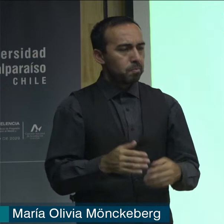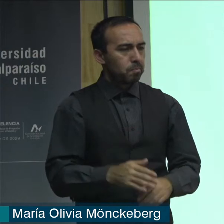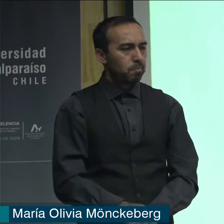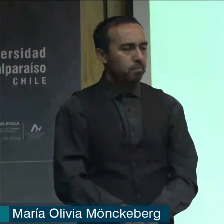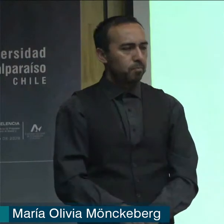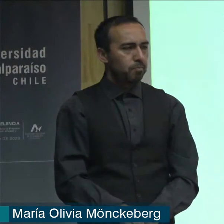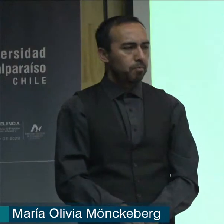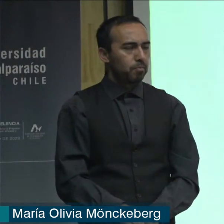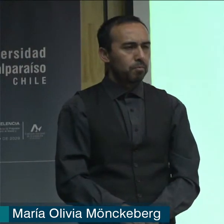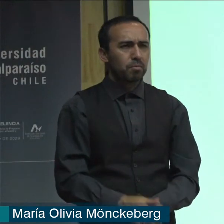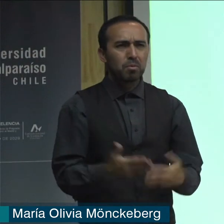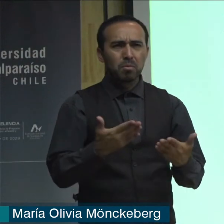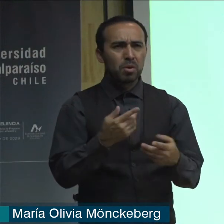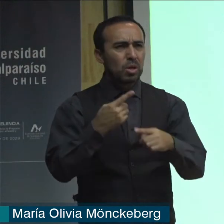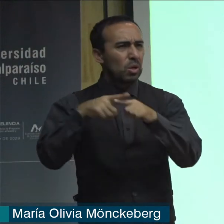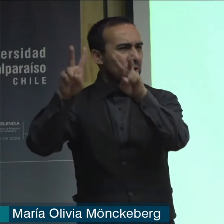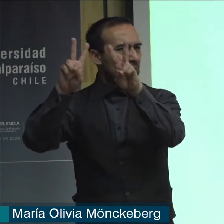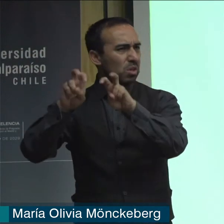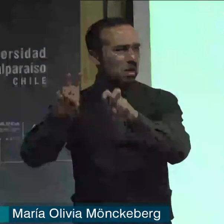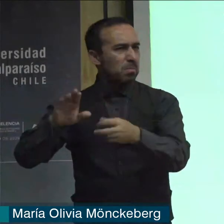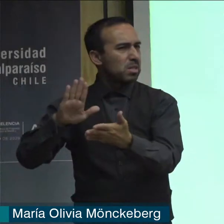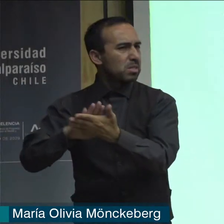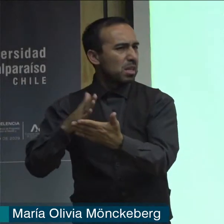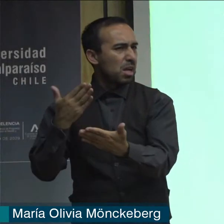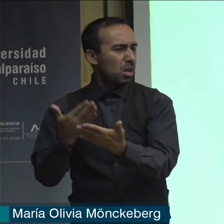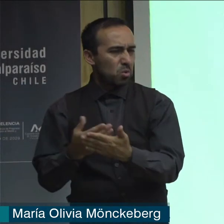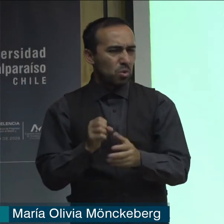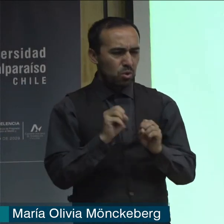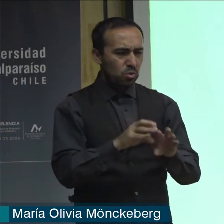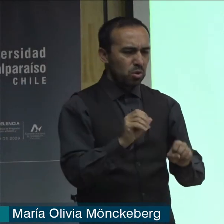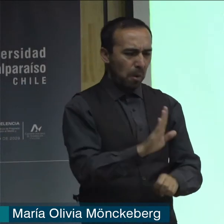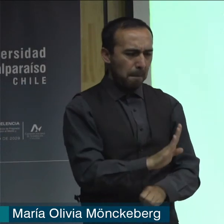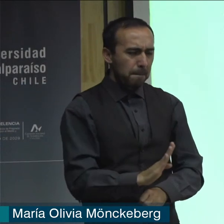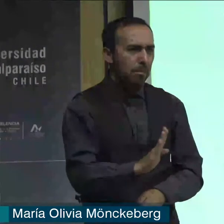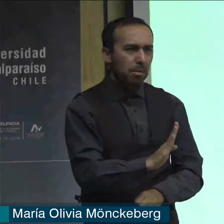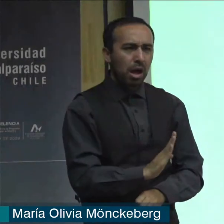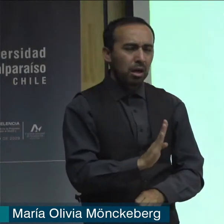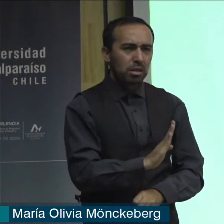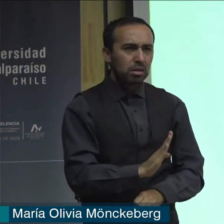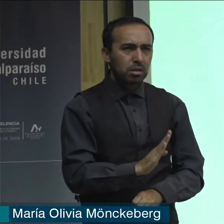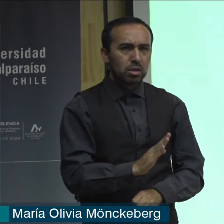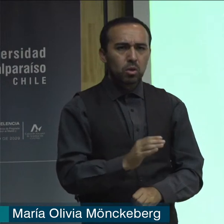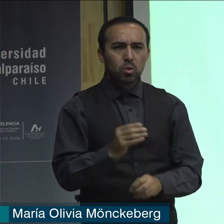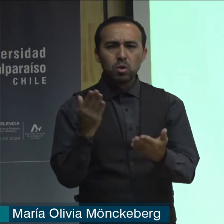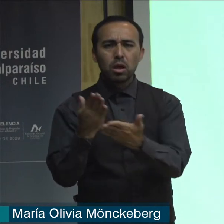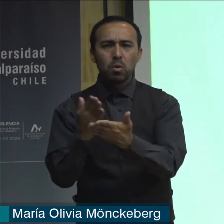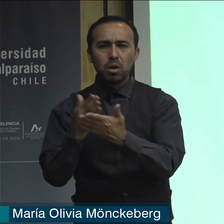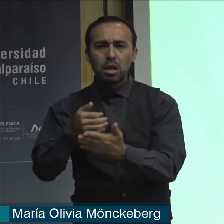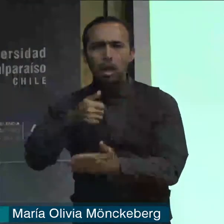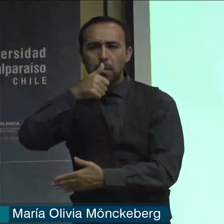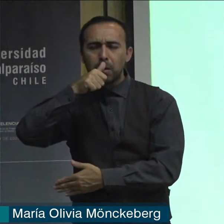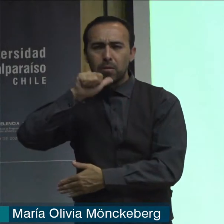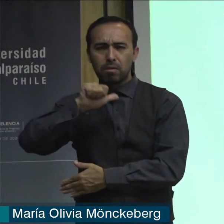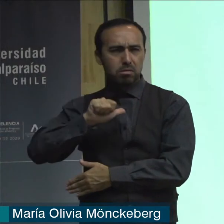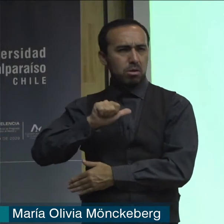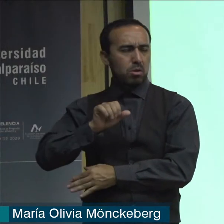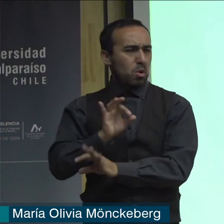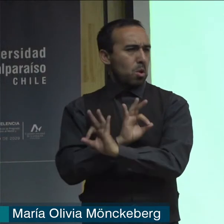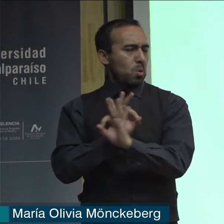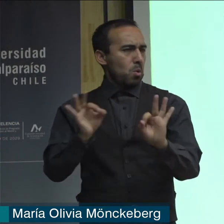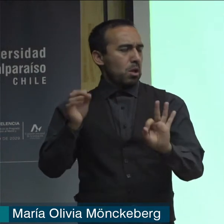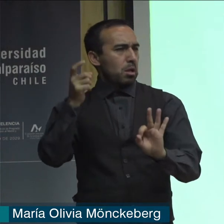en la salud o en la educación básica a un colegio particular no se le ocurriría hacer